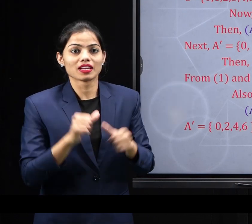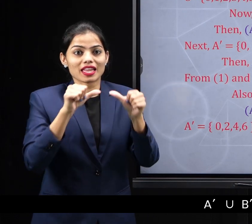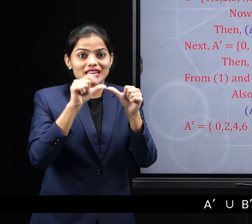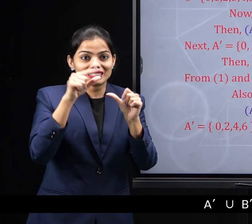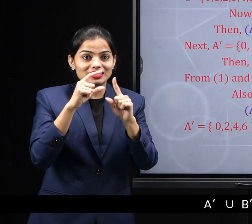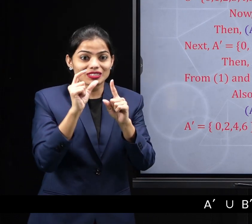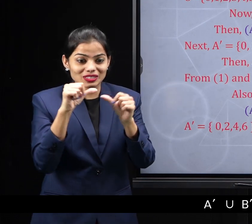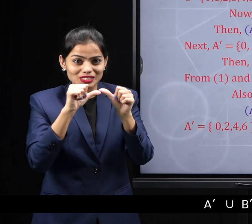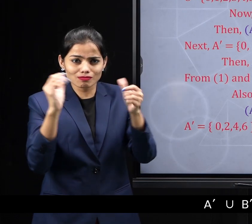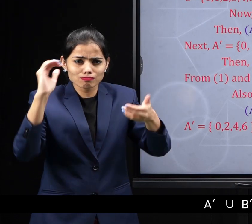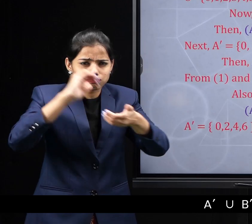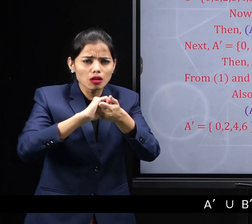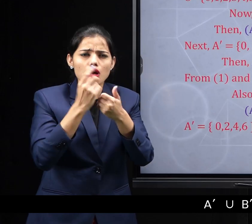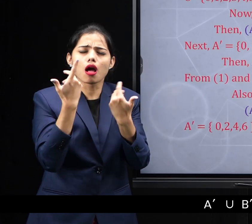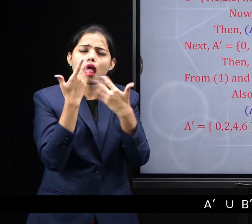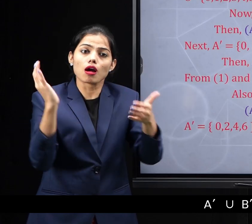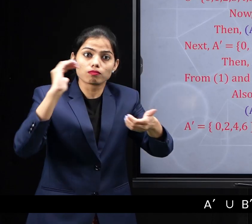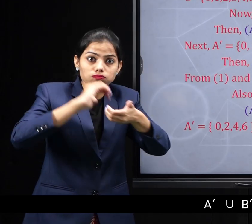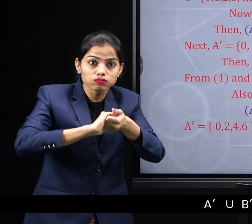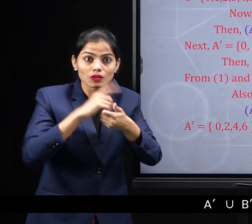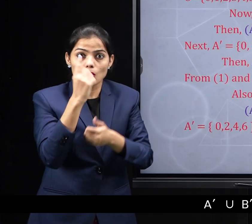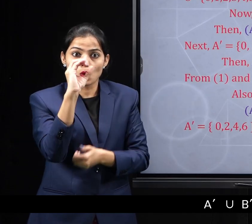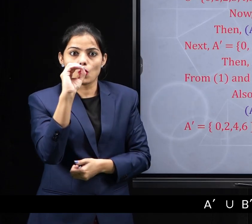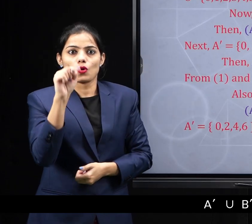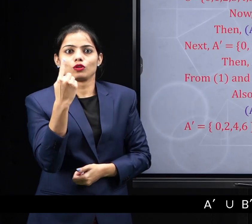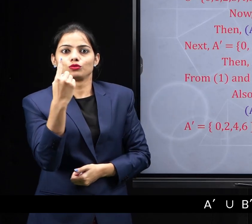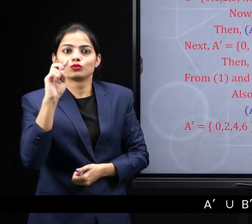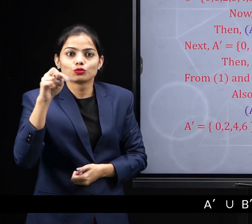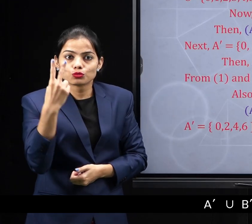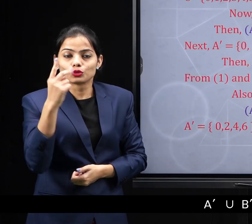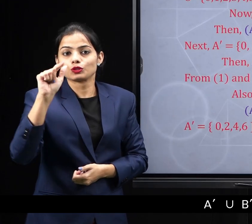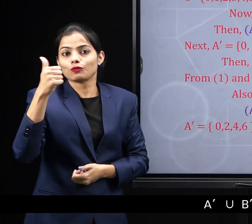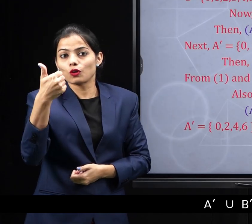A union B is equals to 0 1 2 4 6 4।